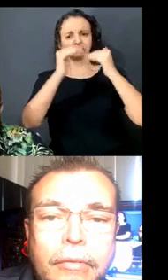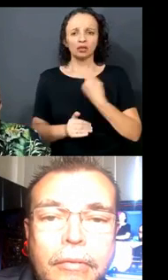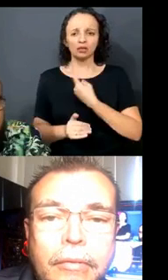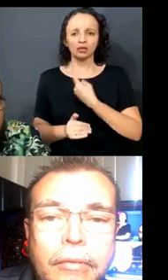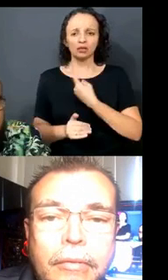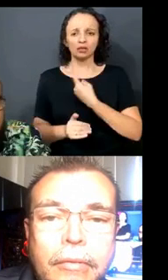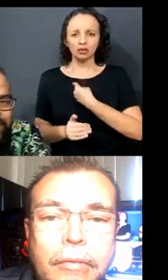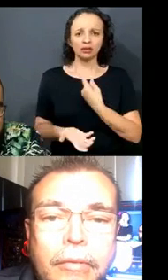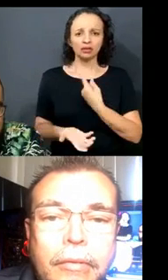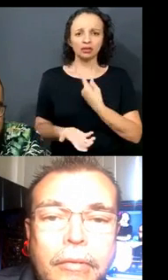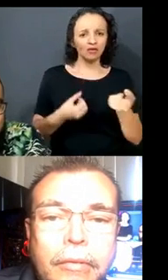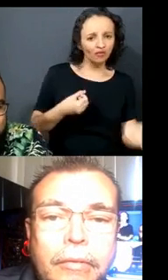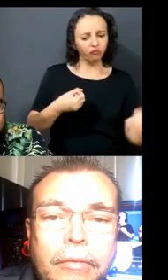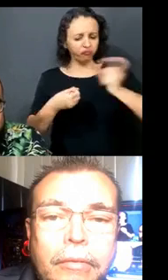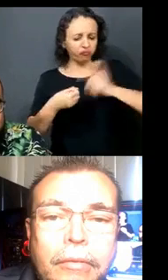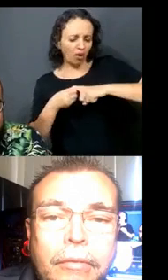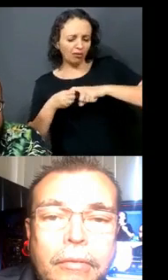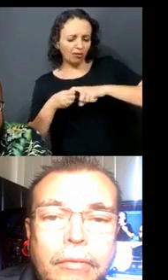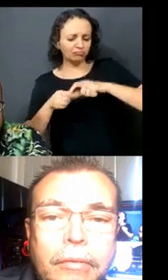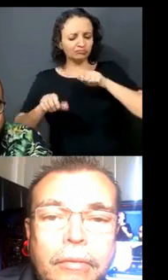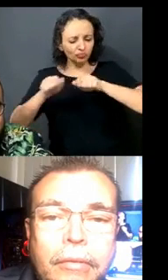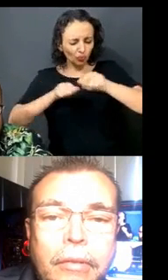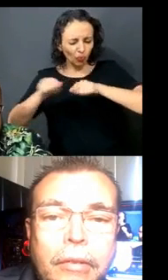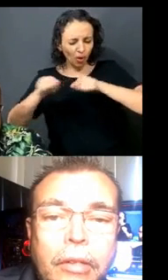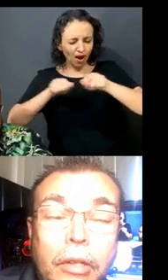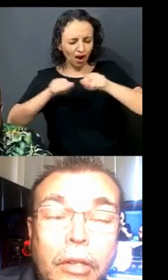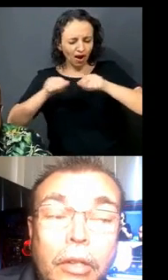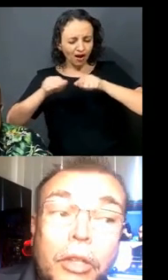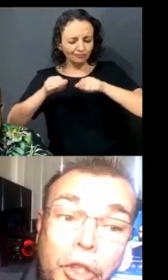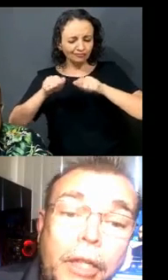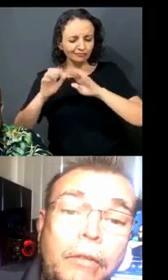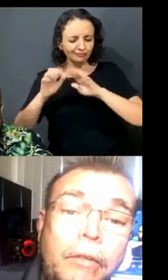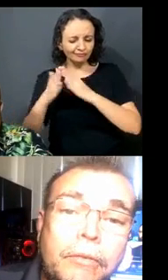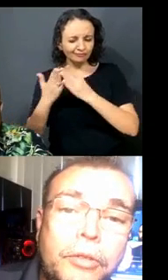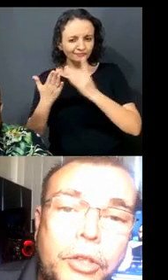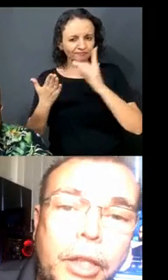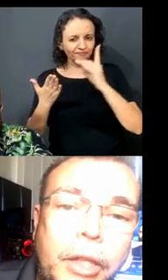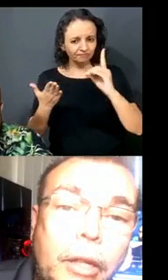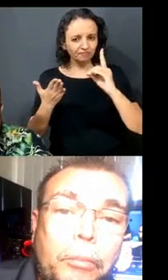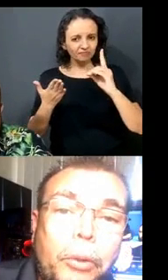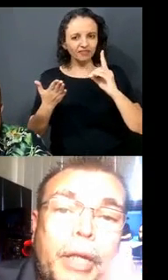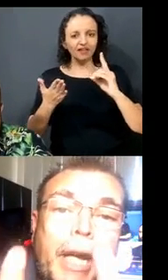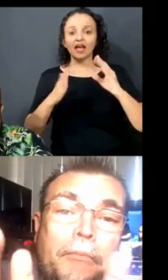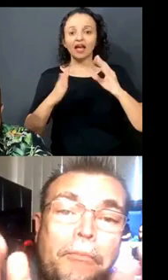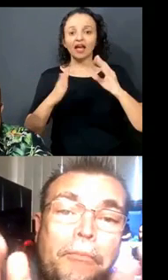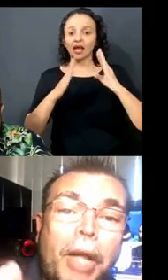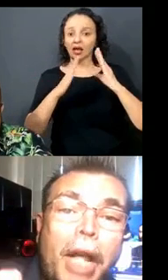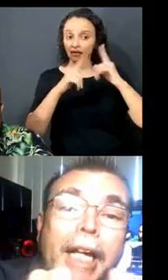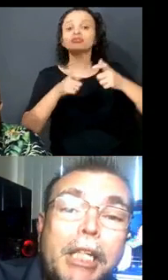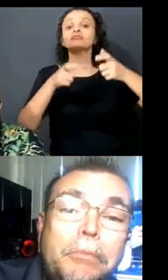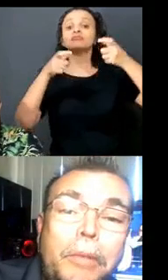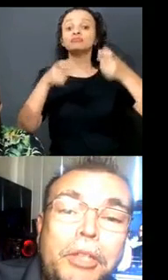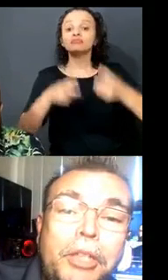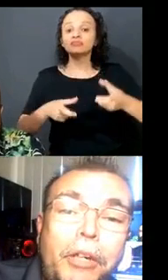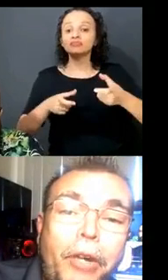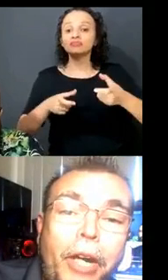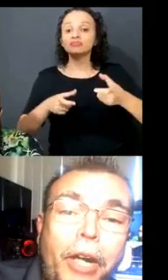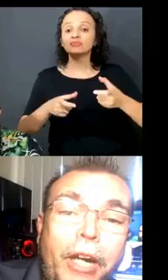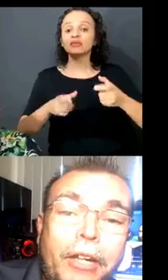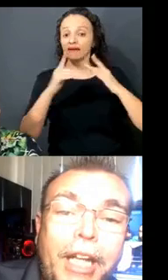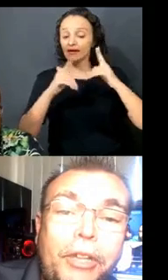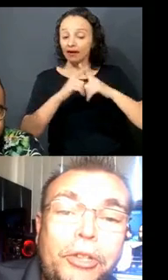mundo, e nós estamos voltando lá no livro de Atos da Igreja nas Casas. Sim, né? Porque a igreja